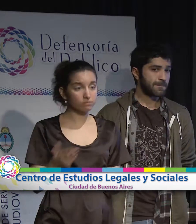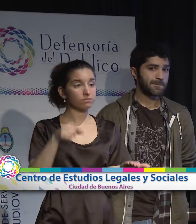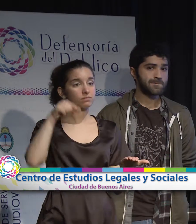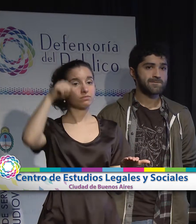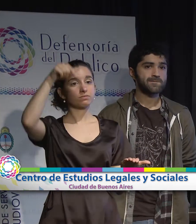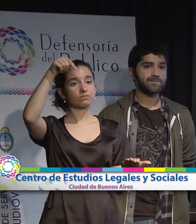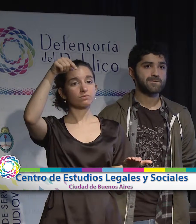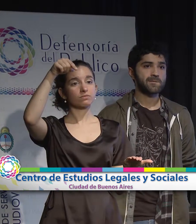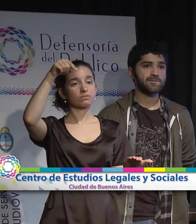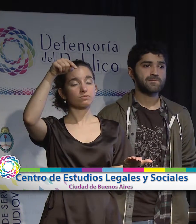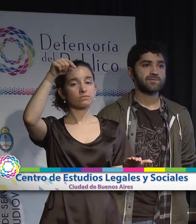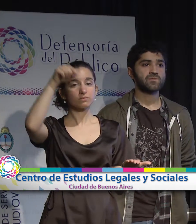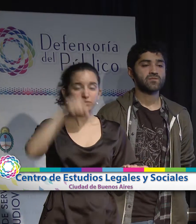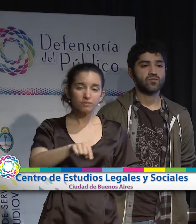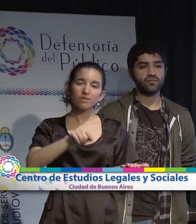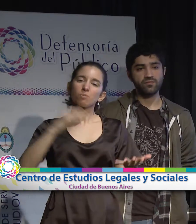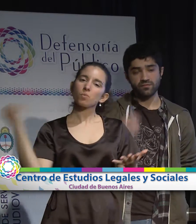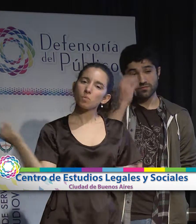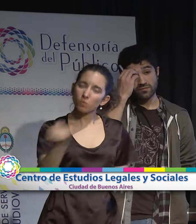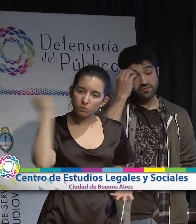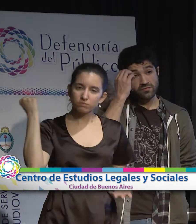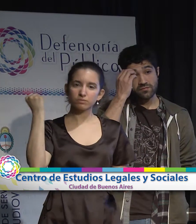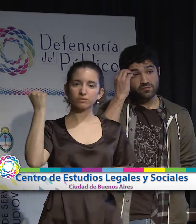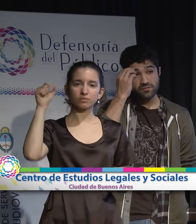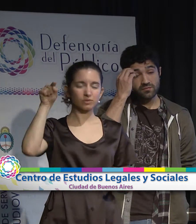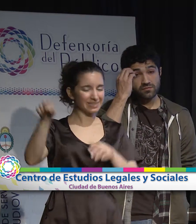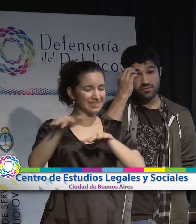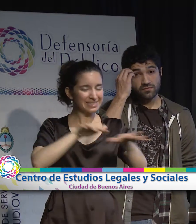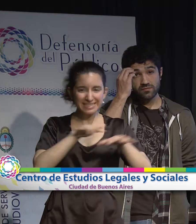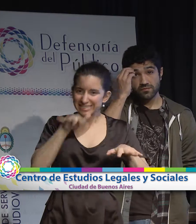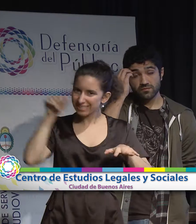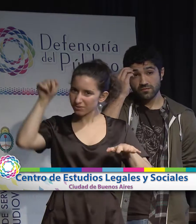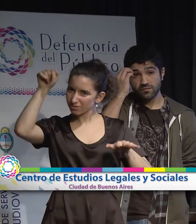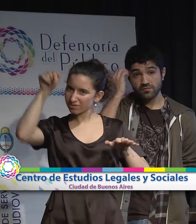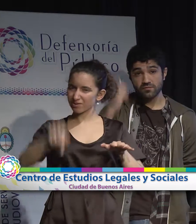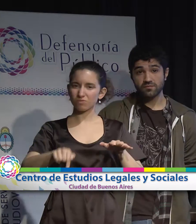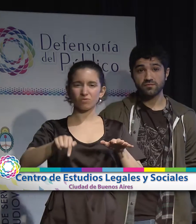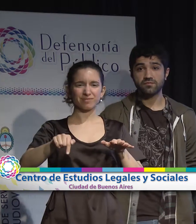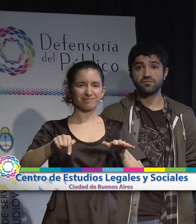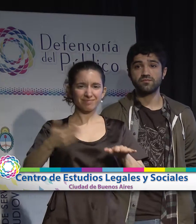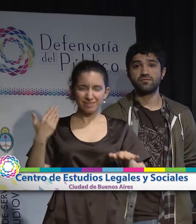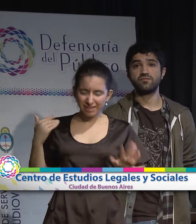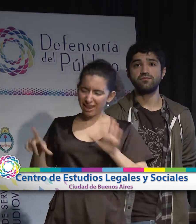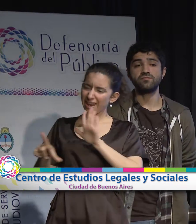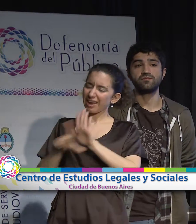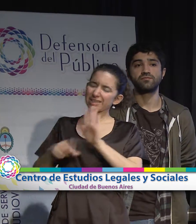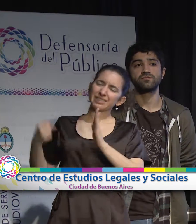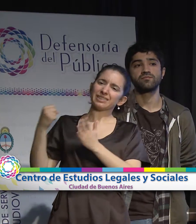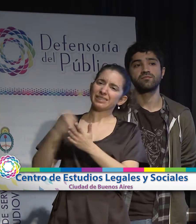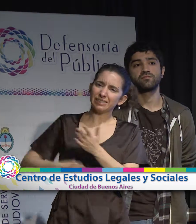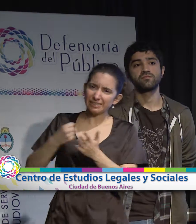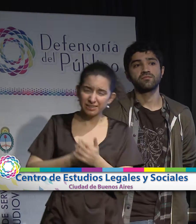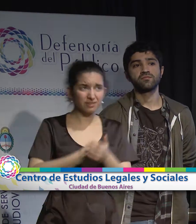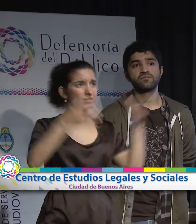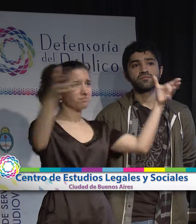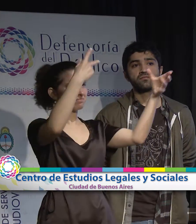me parece que hay que tener en cuenta, estas son marcas que costaron mucho desarrollar en el ámbito internacional,